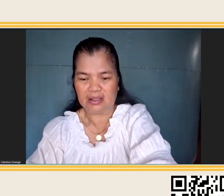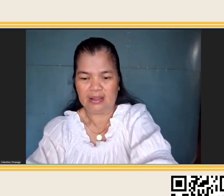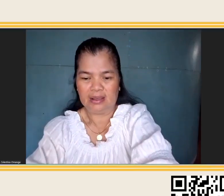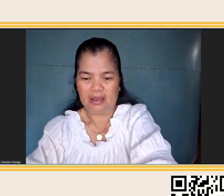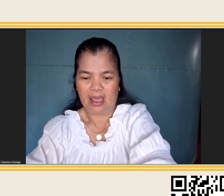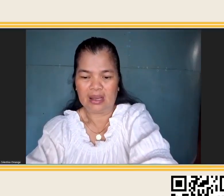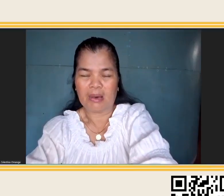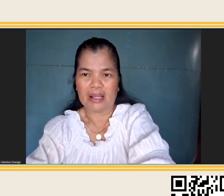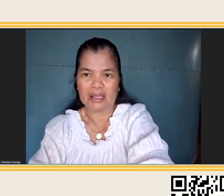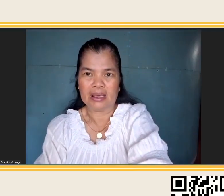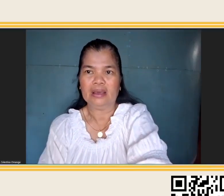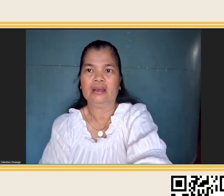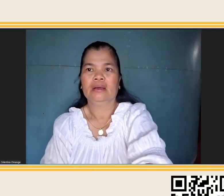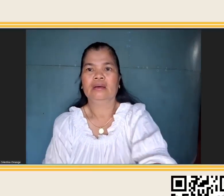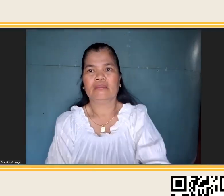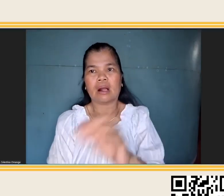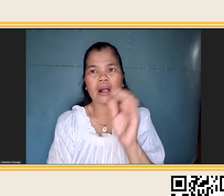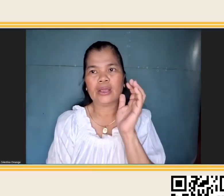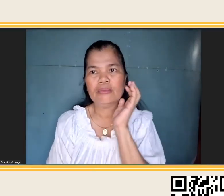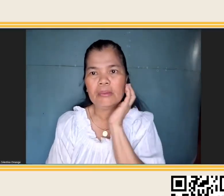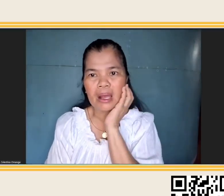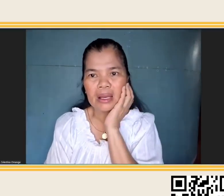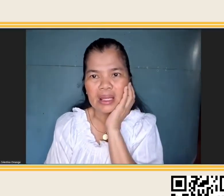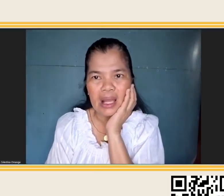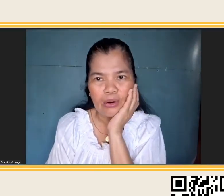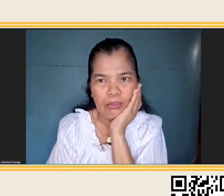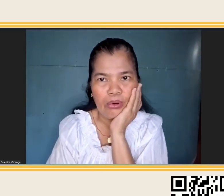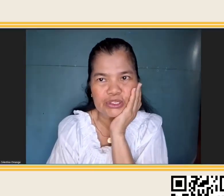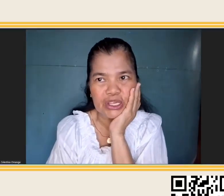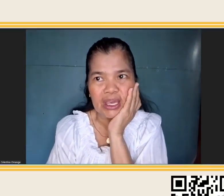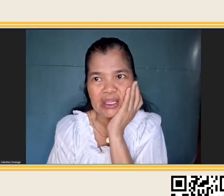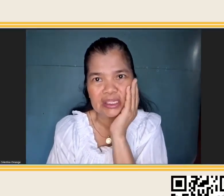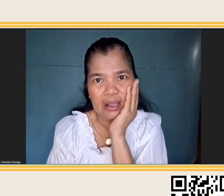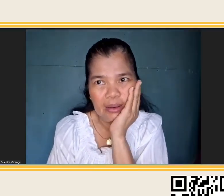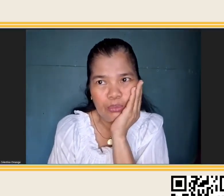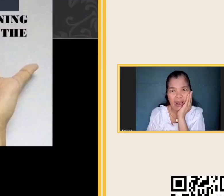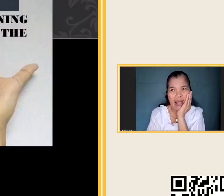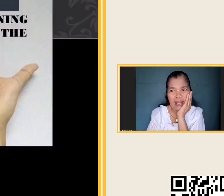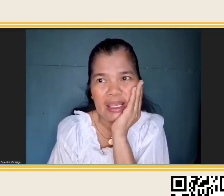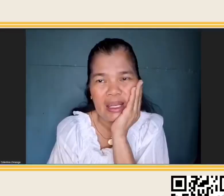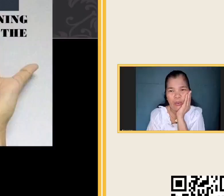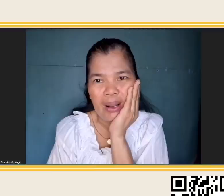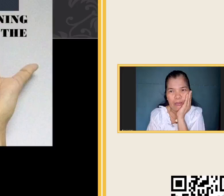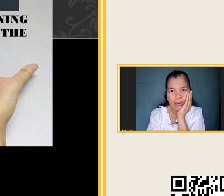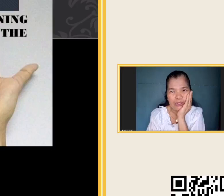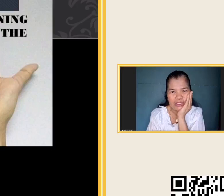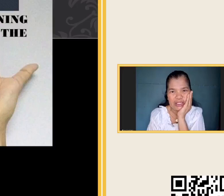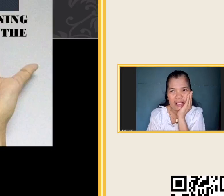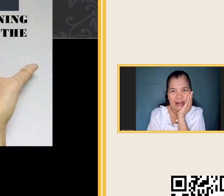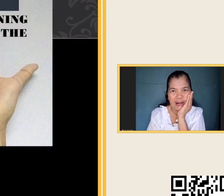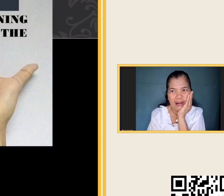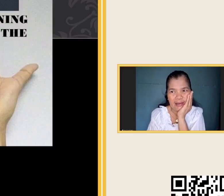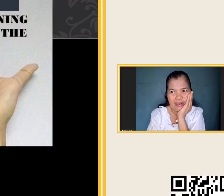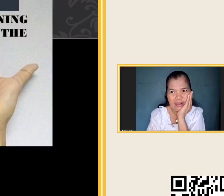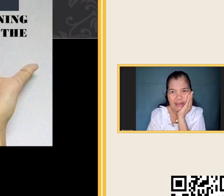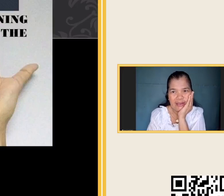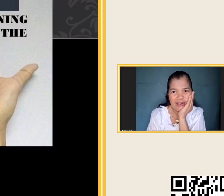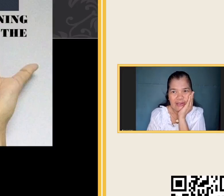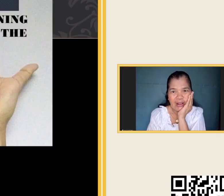emergency? Anybody? Baka ngayon may marinig na akong boses. Mula kanina, walang boses